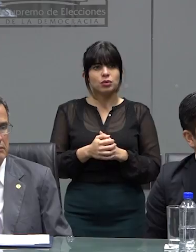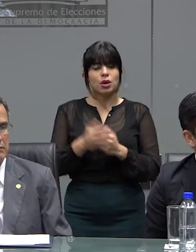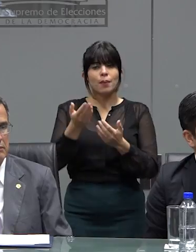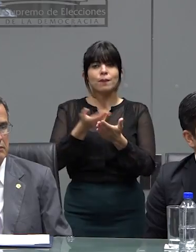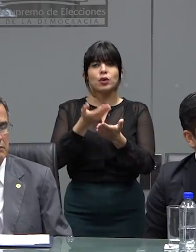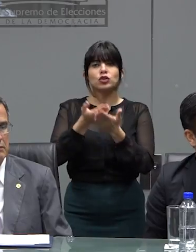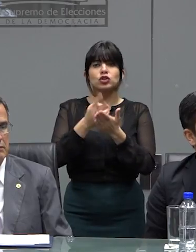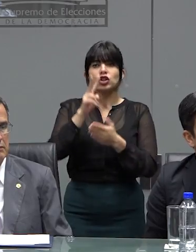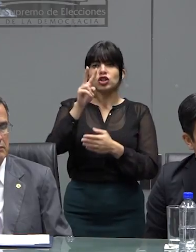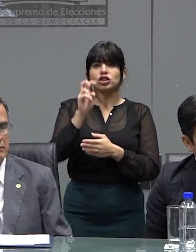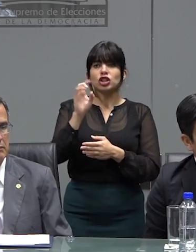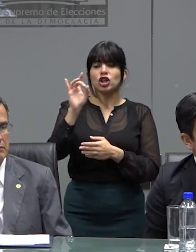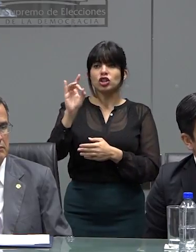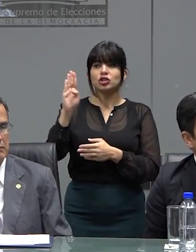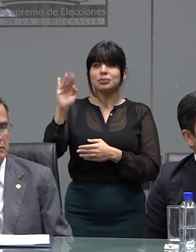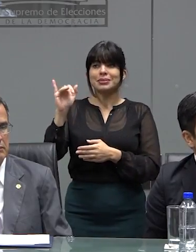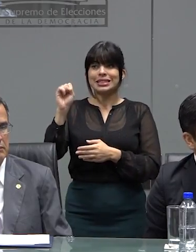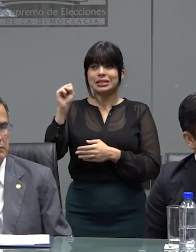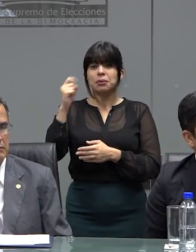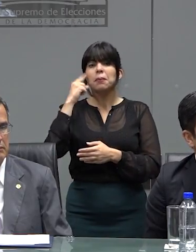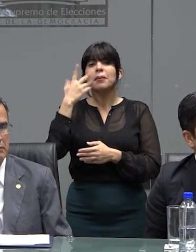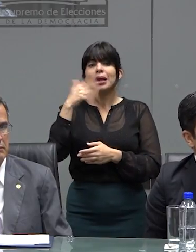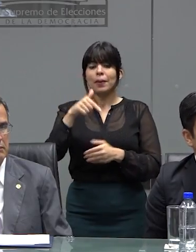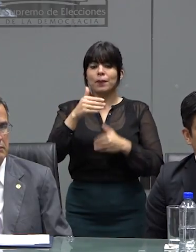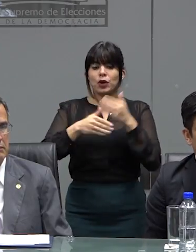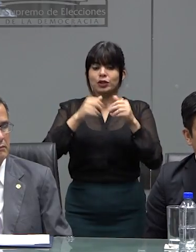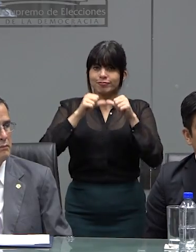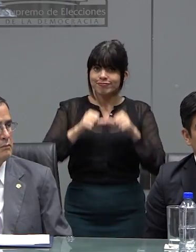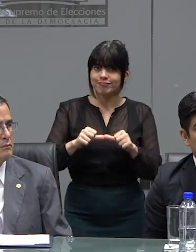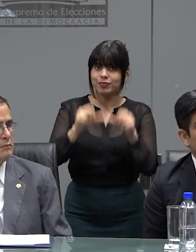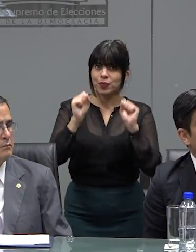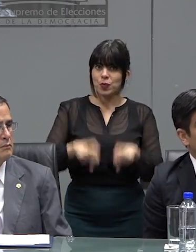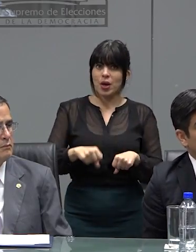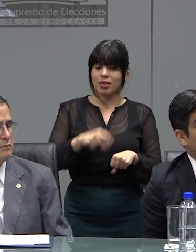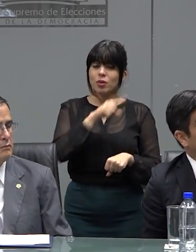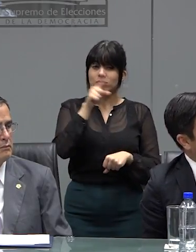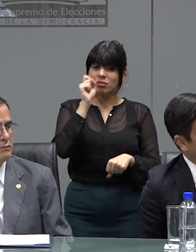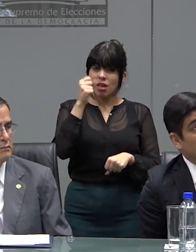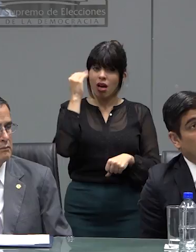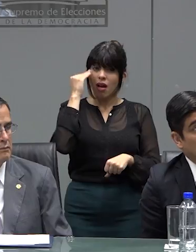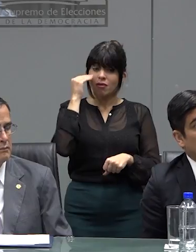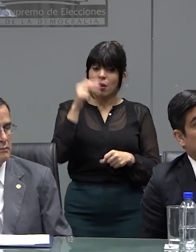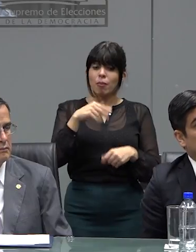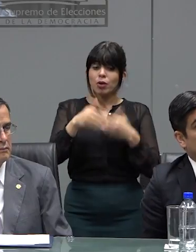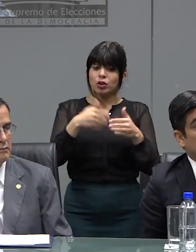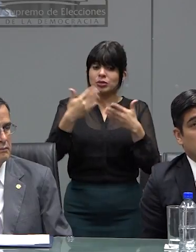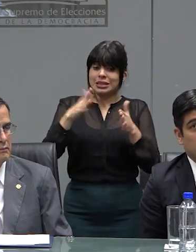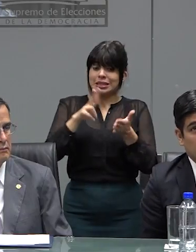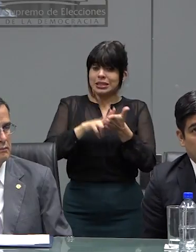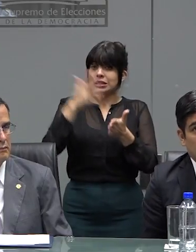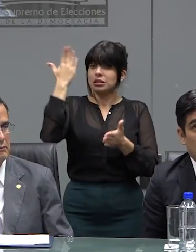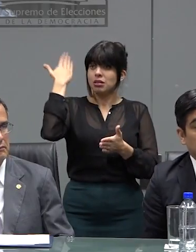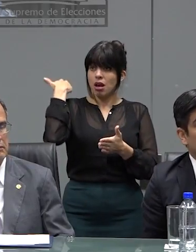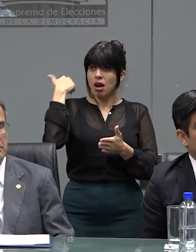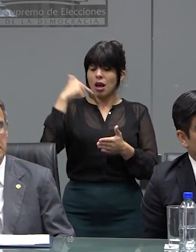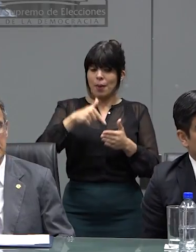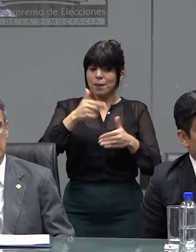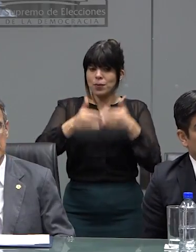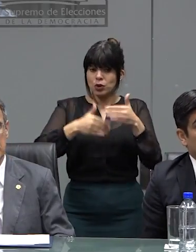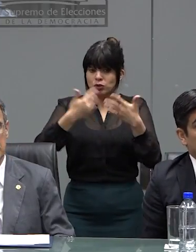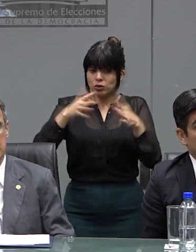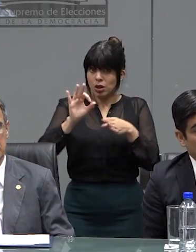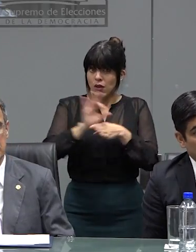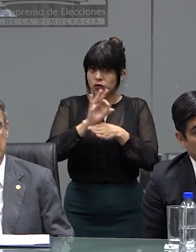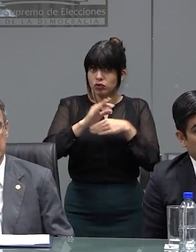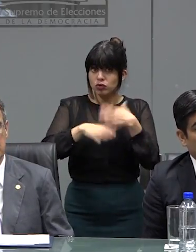del 208 bis para que el proceso continúe. Hay que ver que este es un proceso que ya fue aprobado, que ya anda en